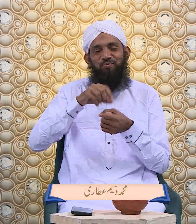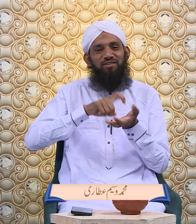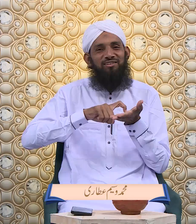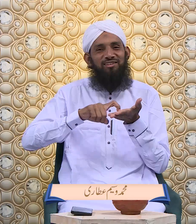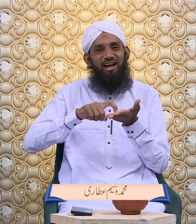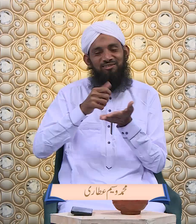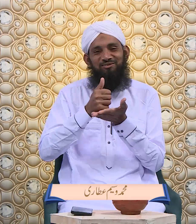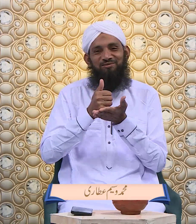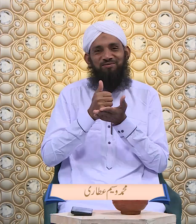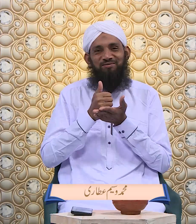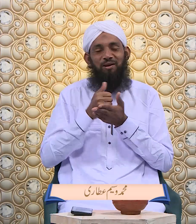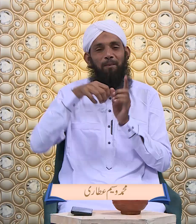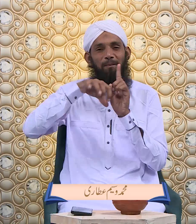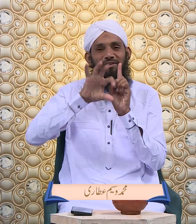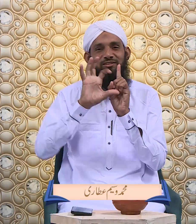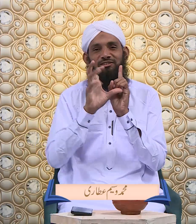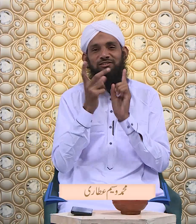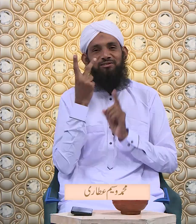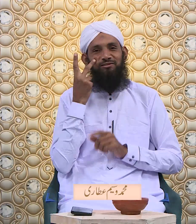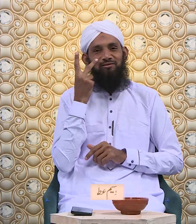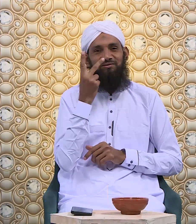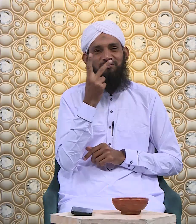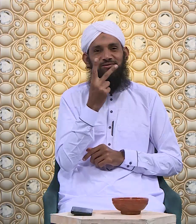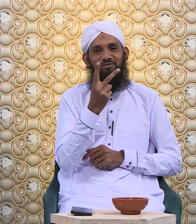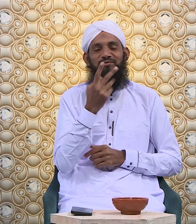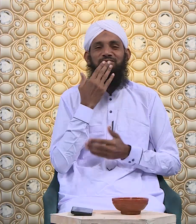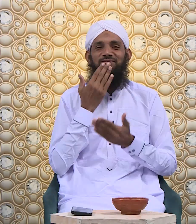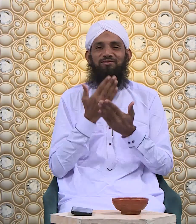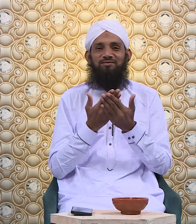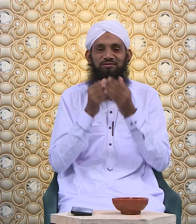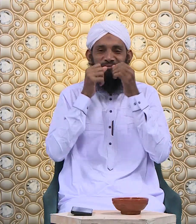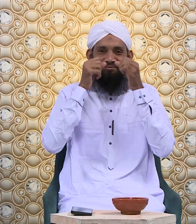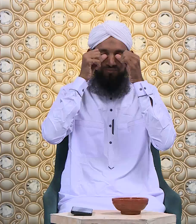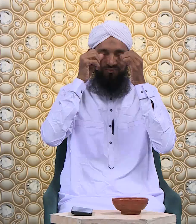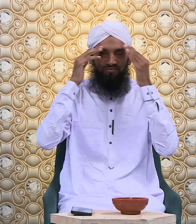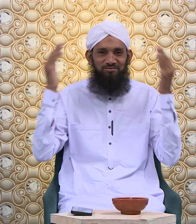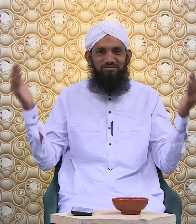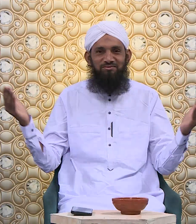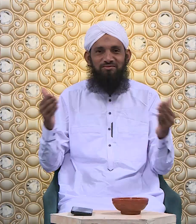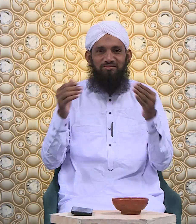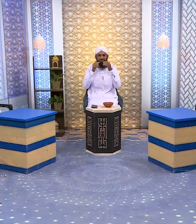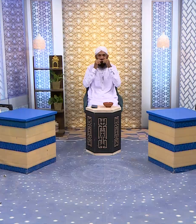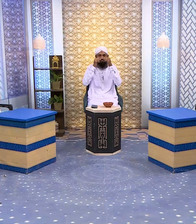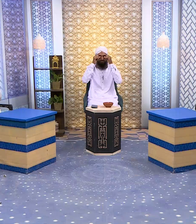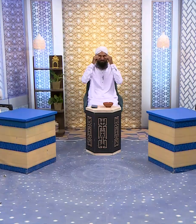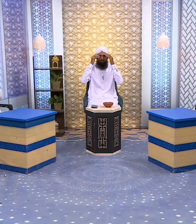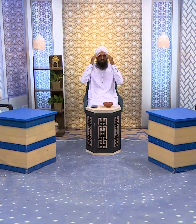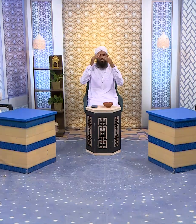تب تک کے لئے اجازت دیجئے مدنی چینل دیکھتے رہیے اللہ حافظ صلو علی الحبیب صلی اللہ علی